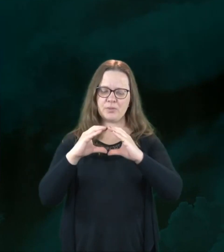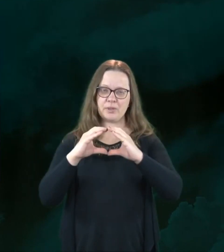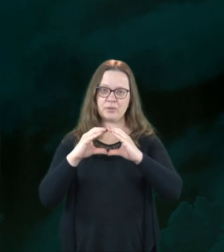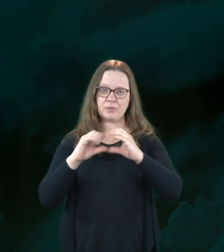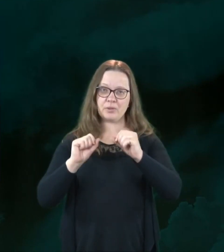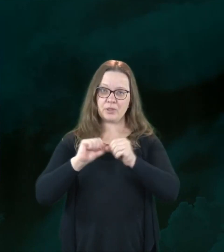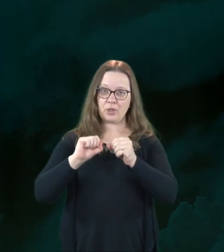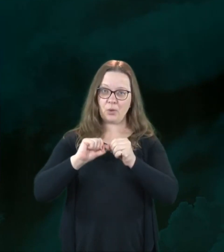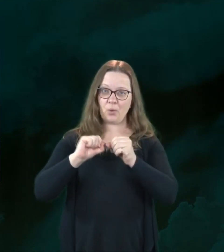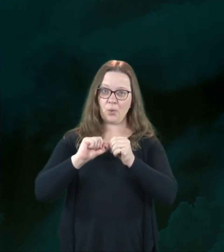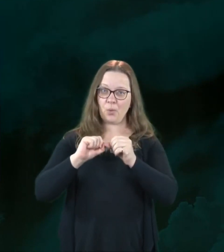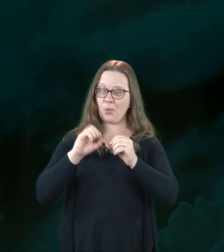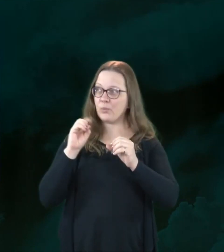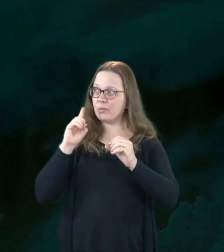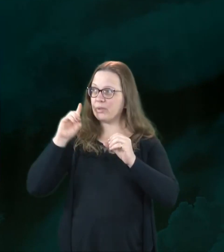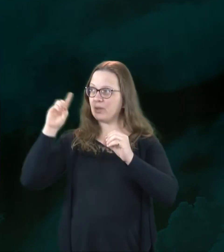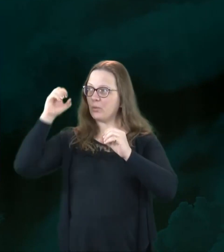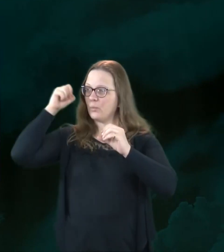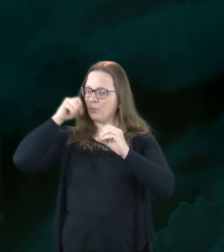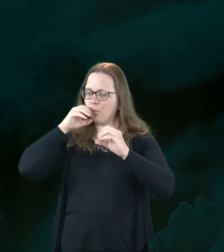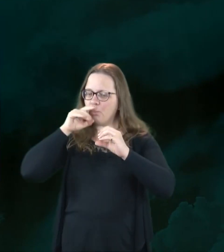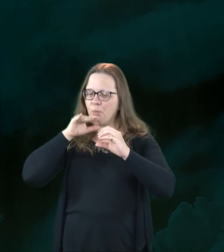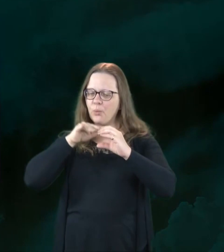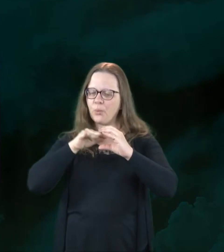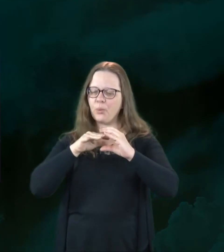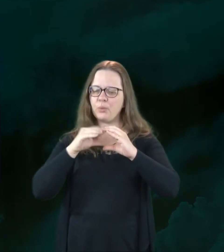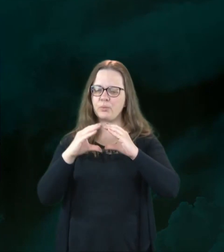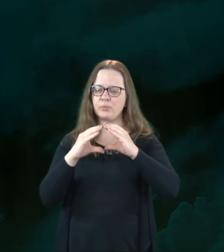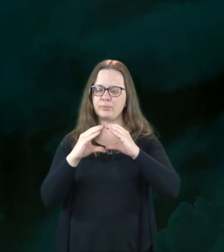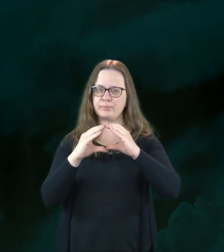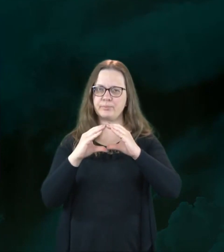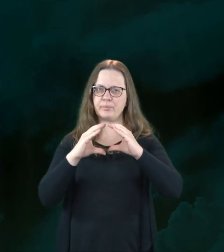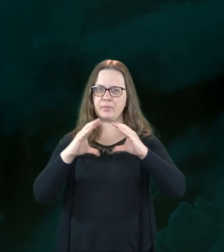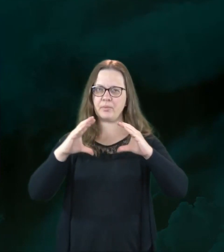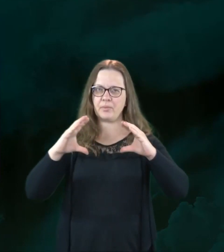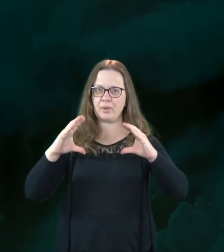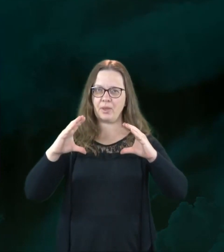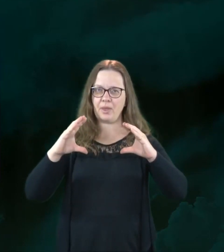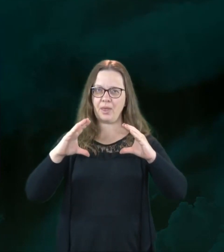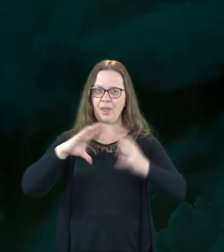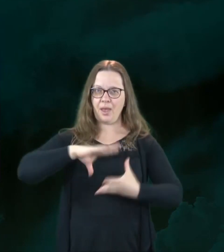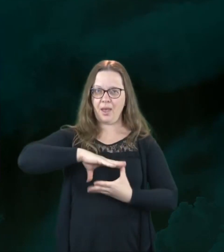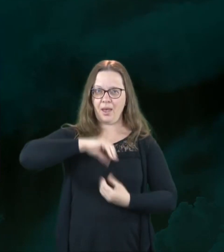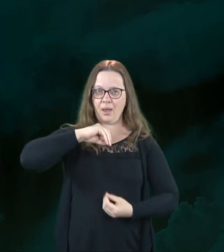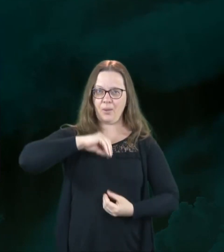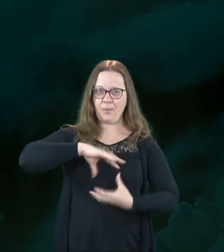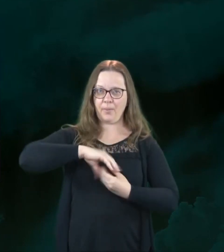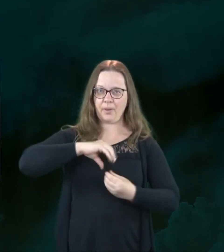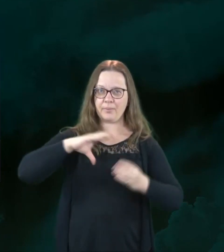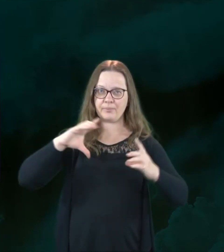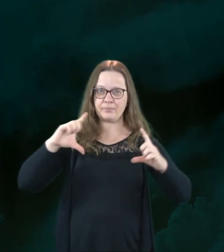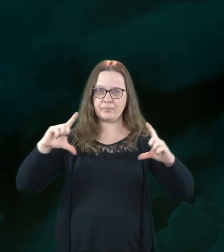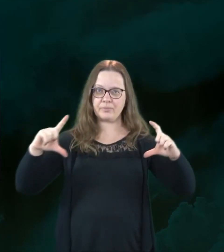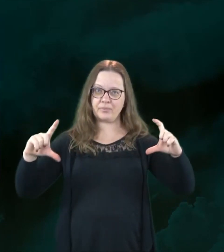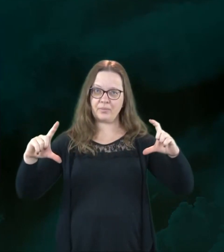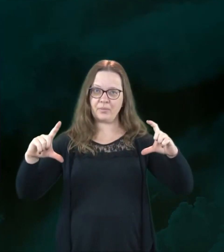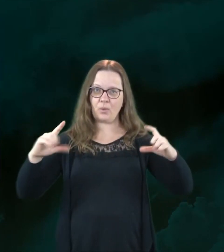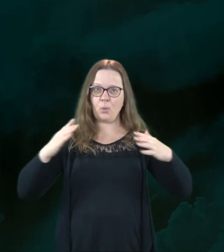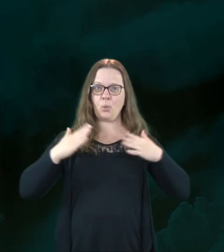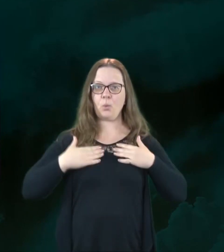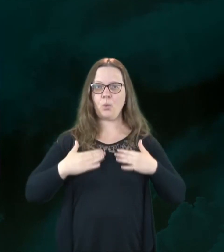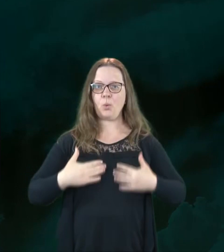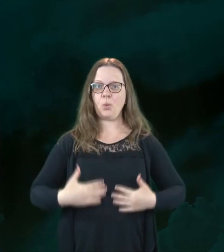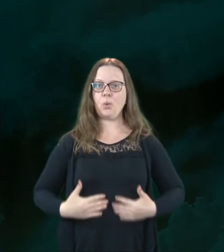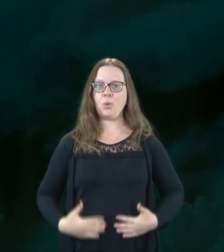o segundo ciclo concêntrico, é a alma. E o terceiro ciclo é o corpo, Então,